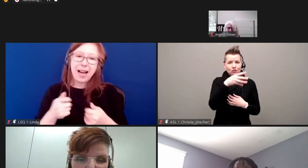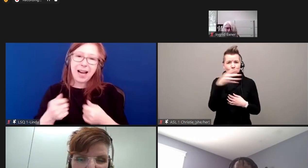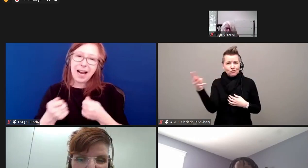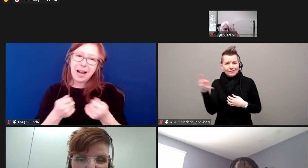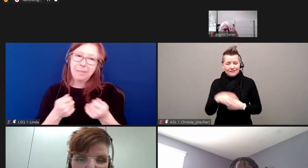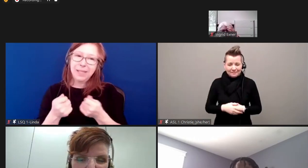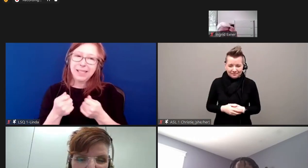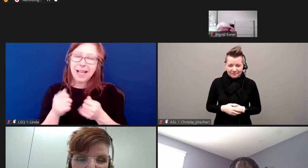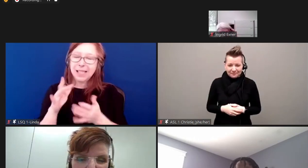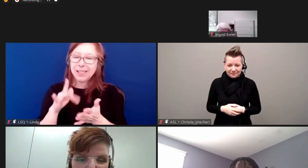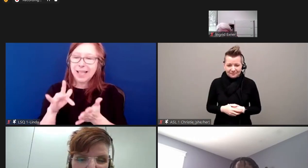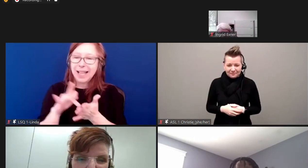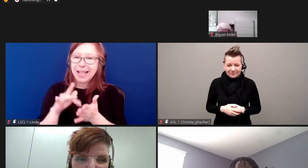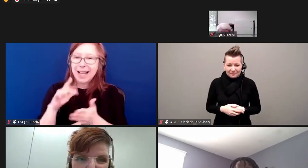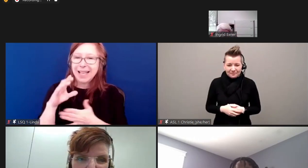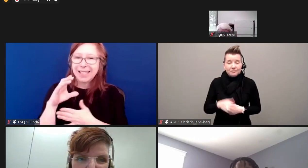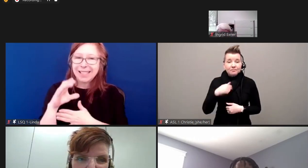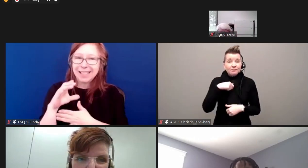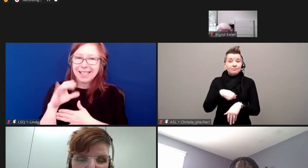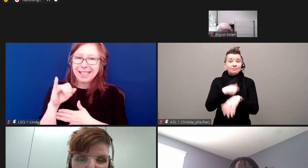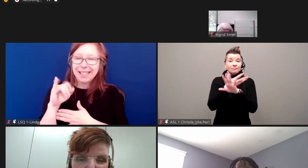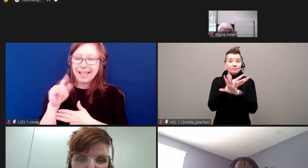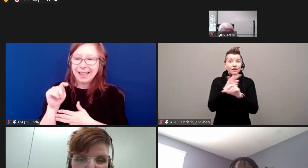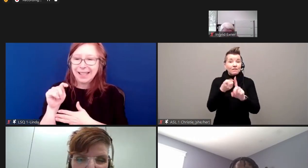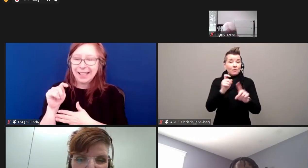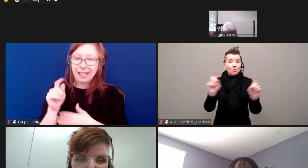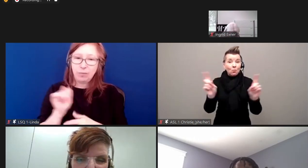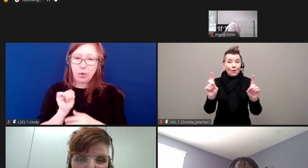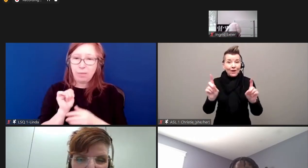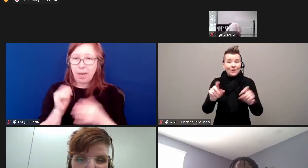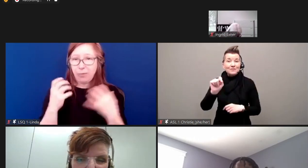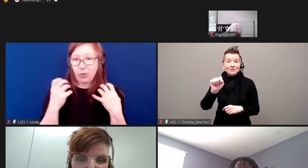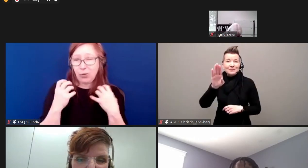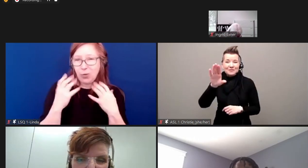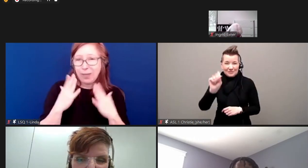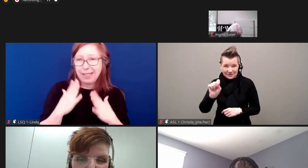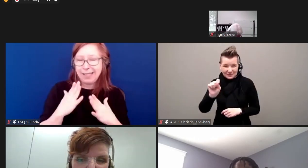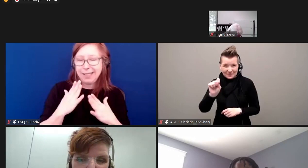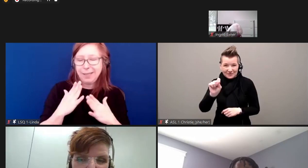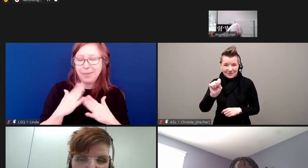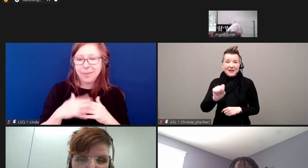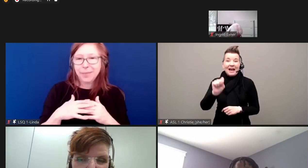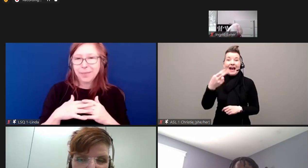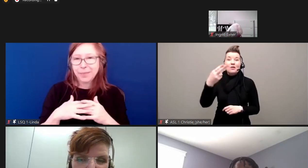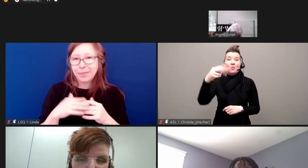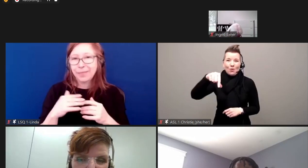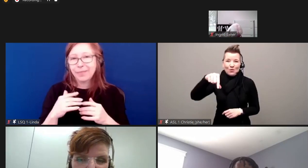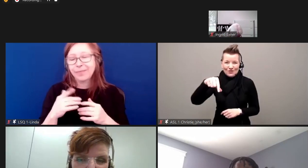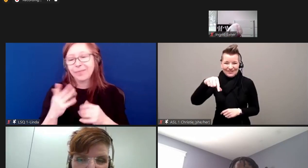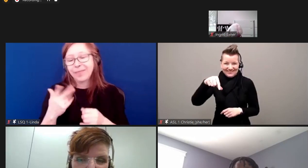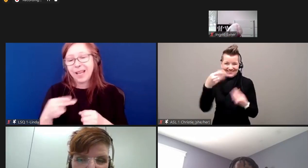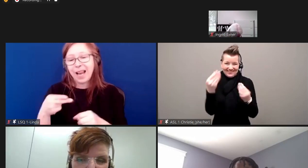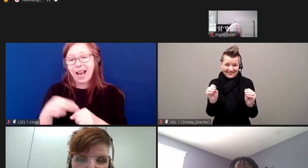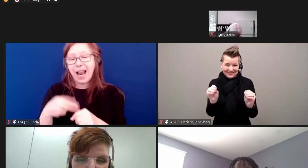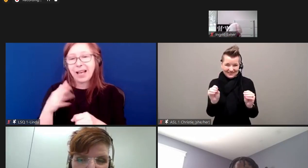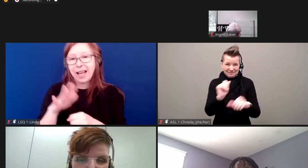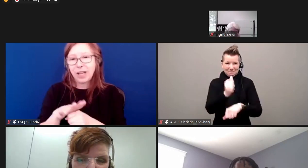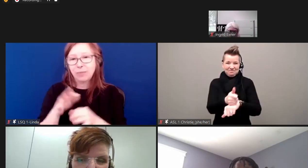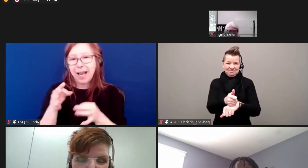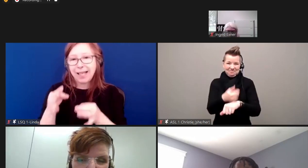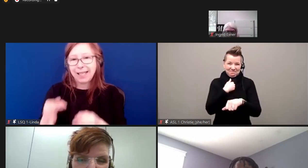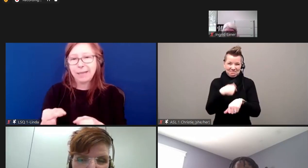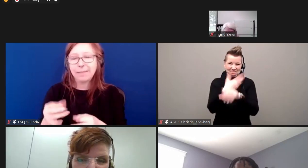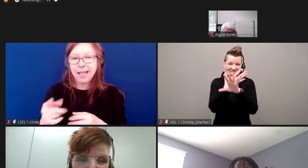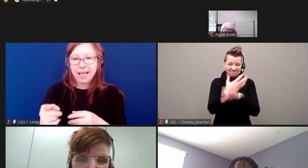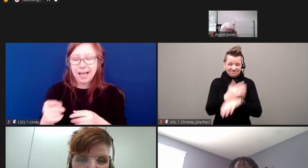SCT. Moi, je suis actuellement conseiller de l'engagement intérimaire au bureau